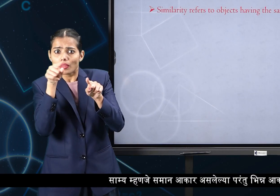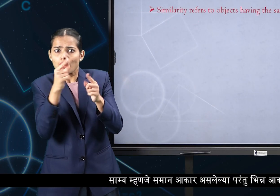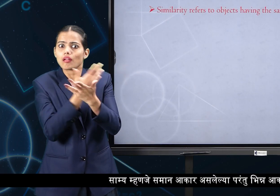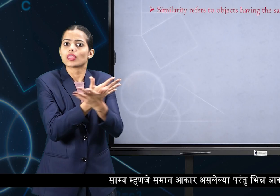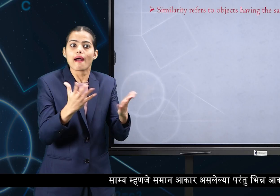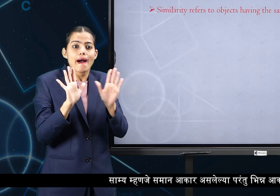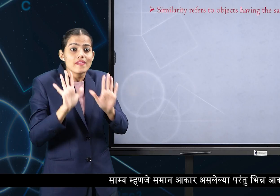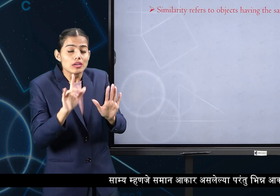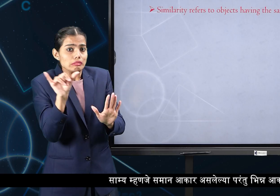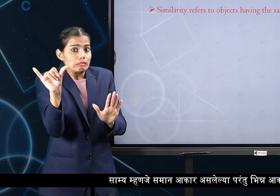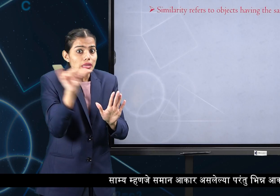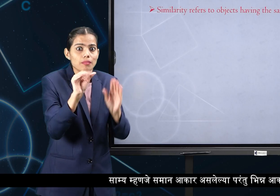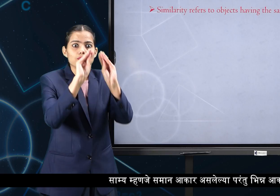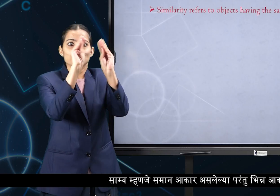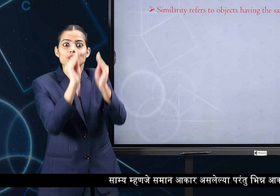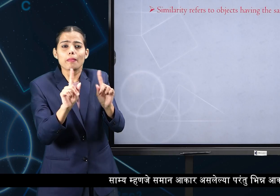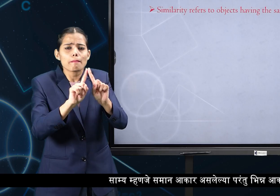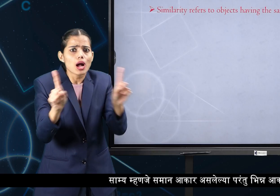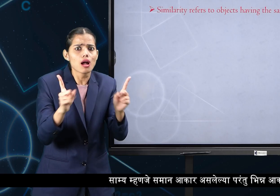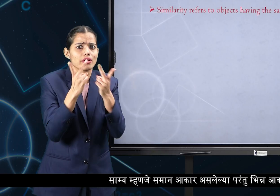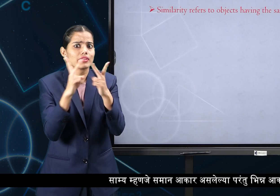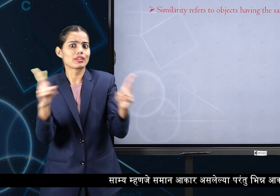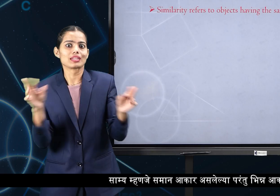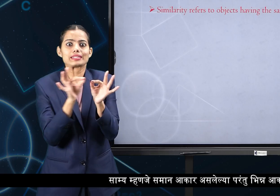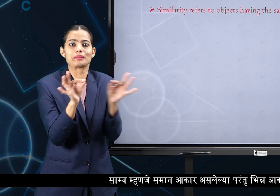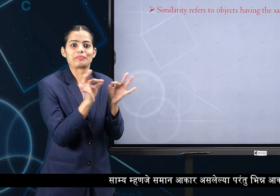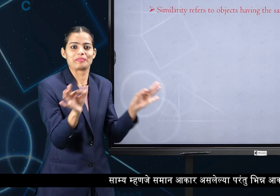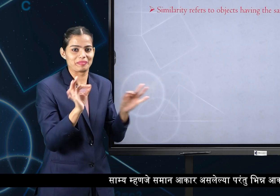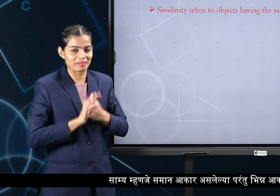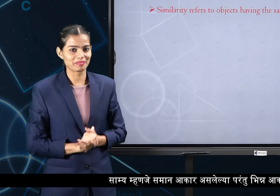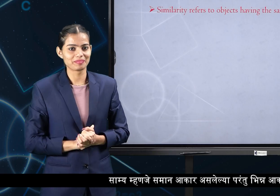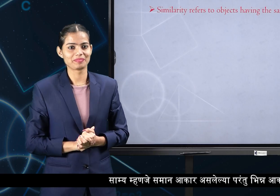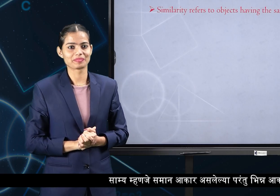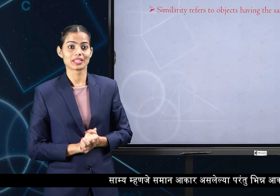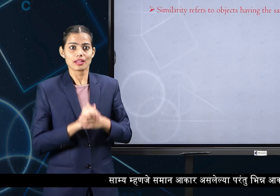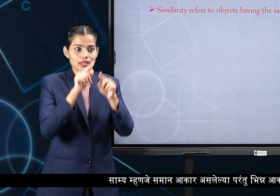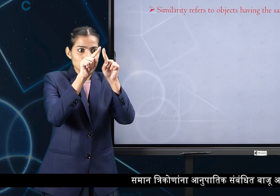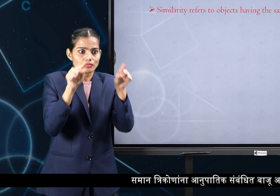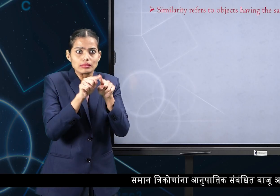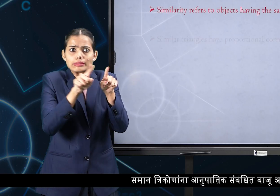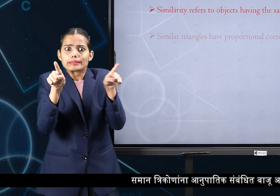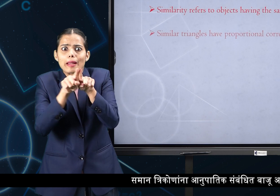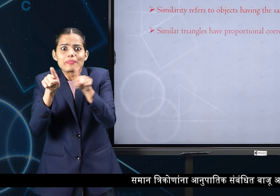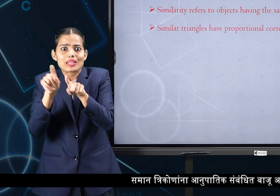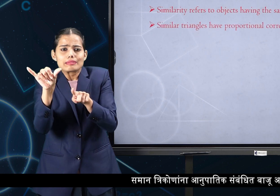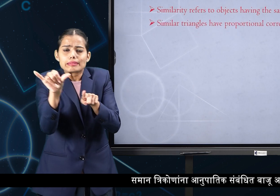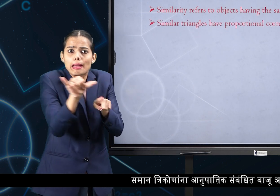साम्य म्हणजे समान आकार असलेल्या परंतु भिन्न आकाराच्या वस्तू. दुसरं, समान